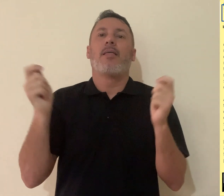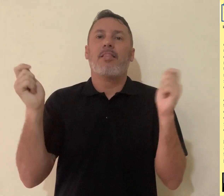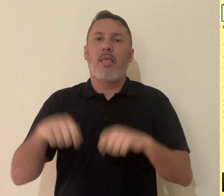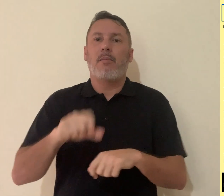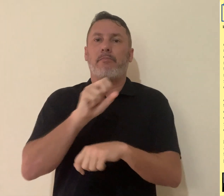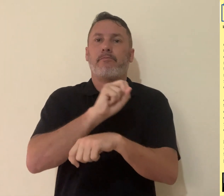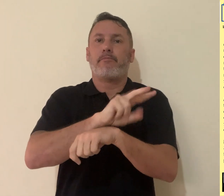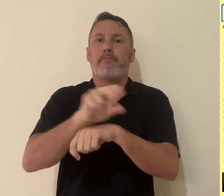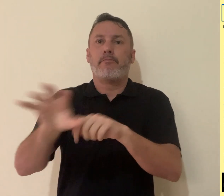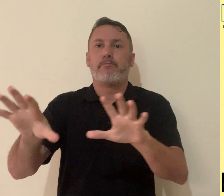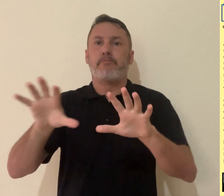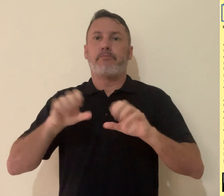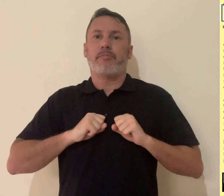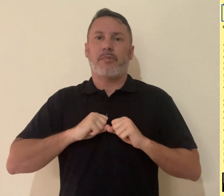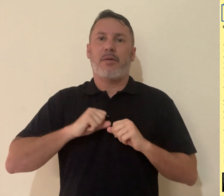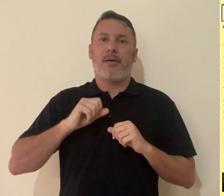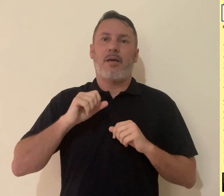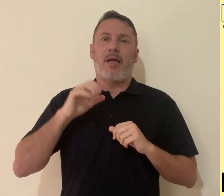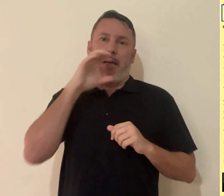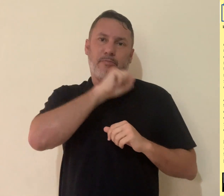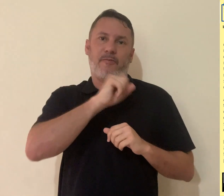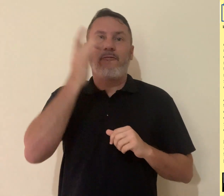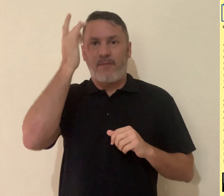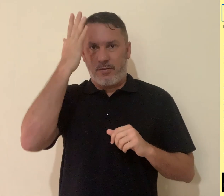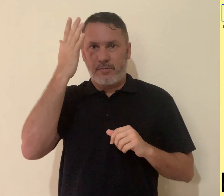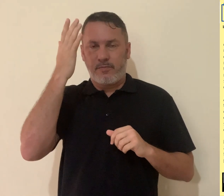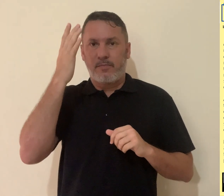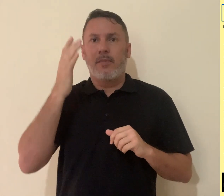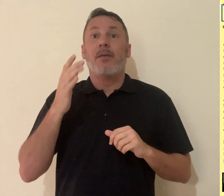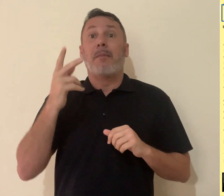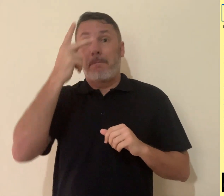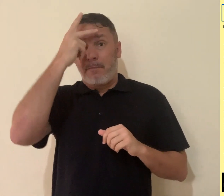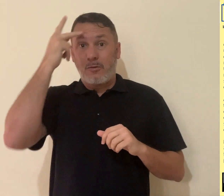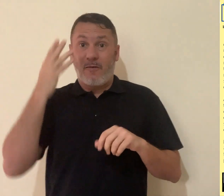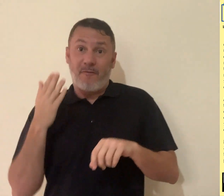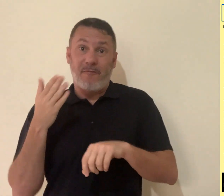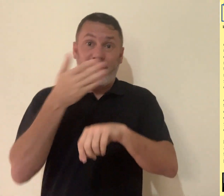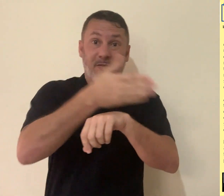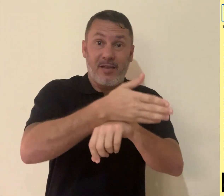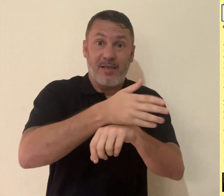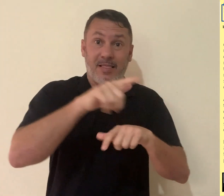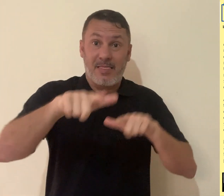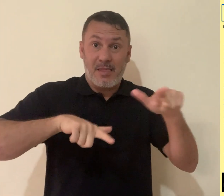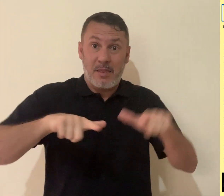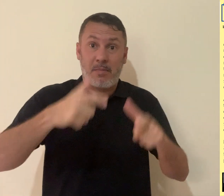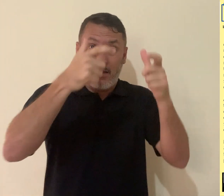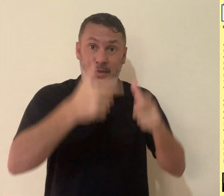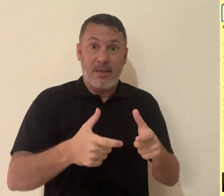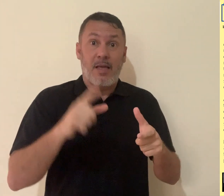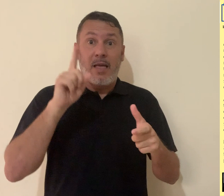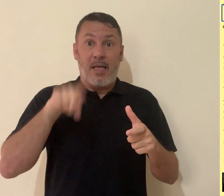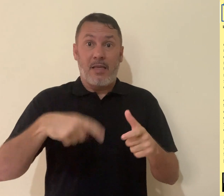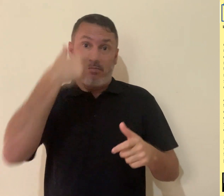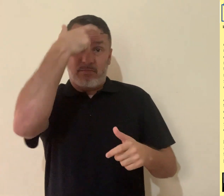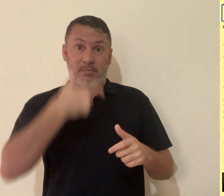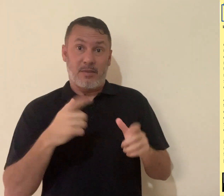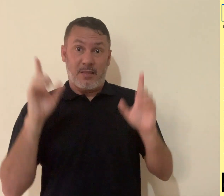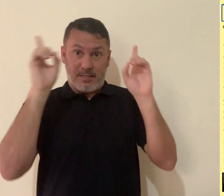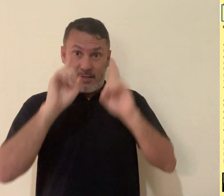chance de exposição ao vírus a exigência de comparecimento ao posto de trabalho de trabalhadores e trabalhadoras